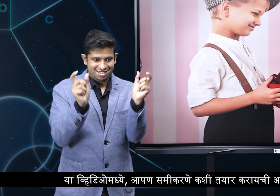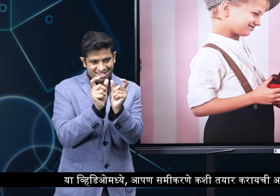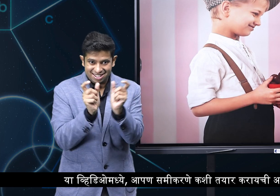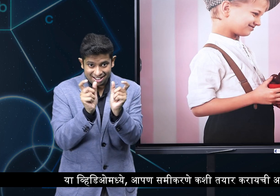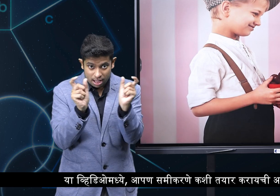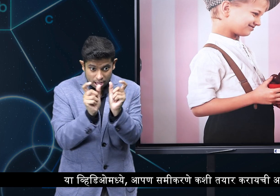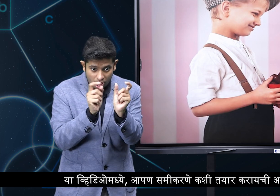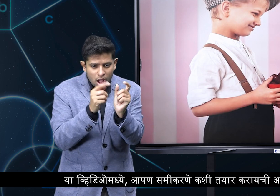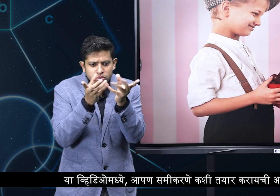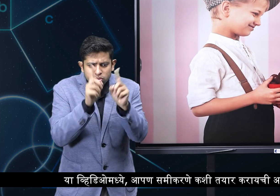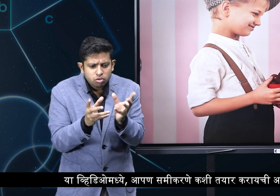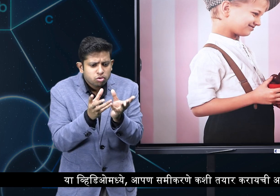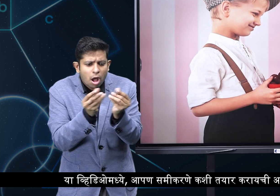सोडवायची हे शिकूया.